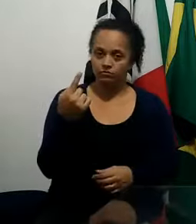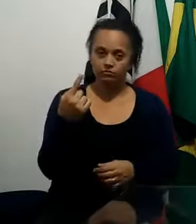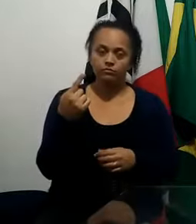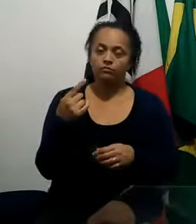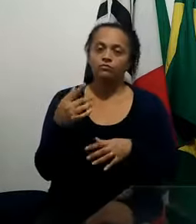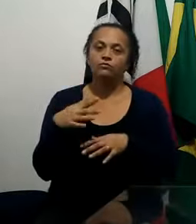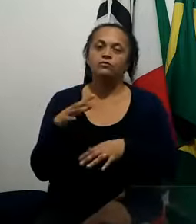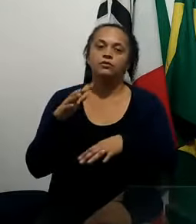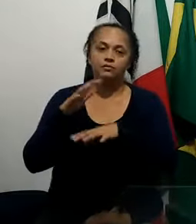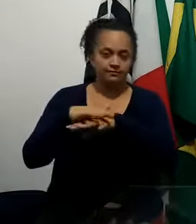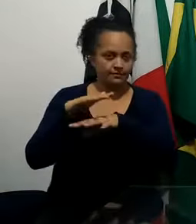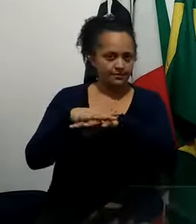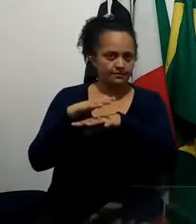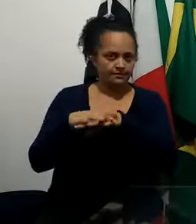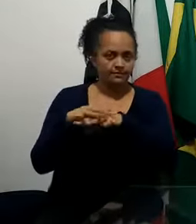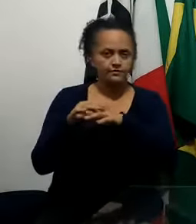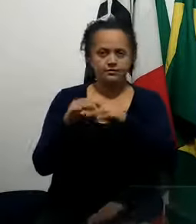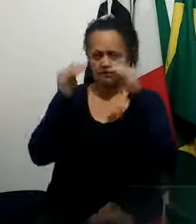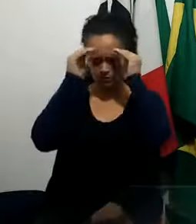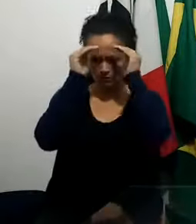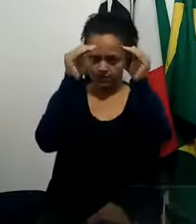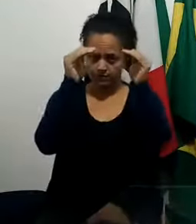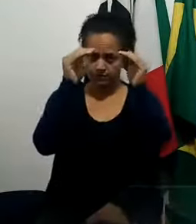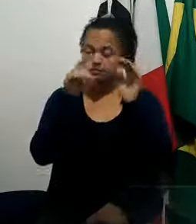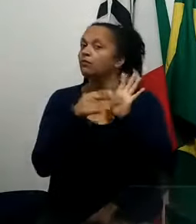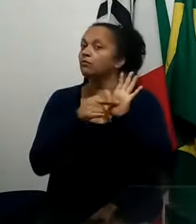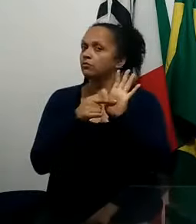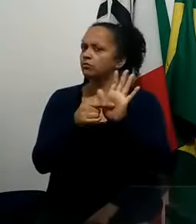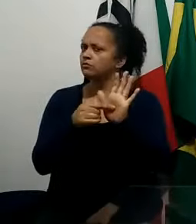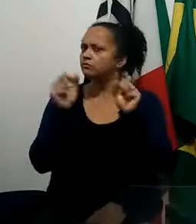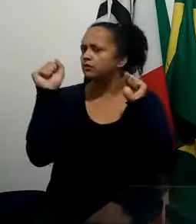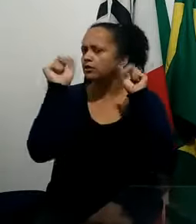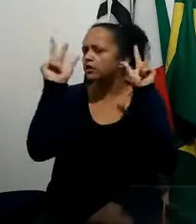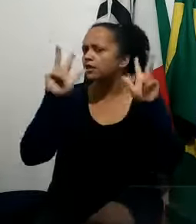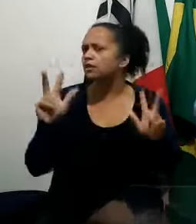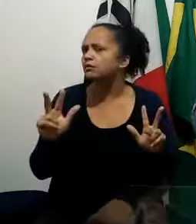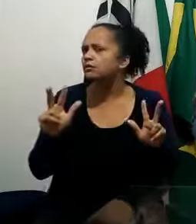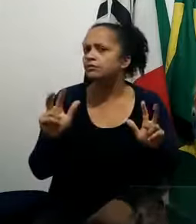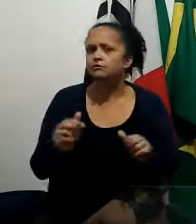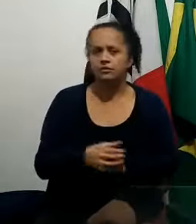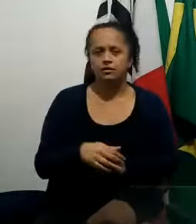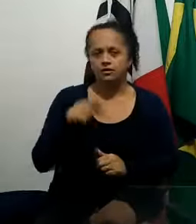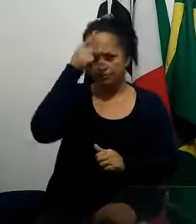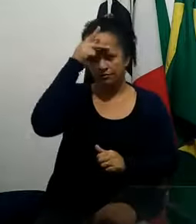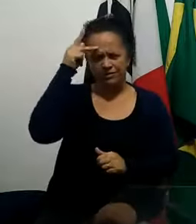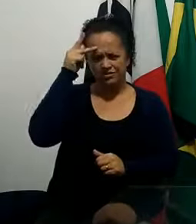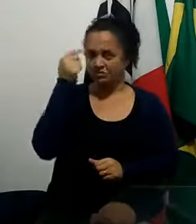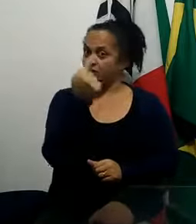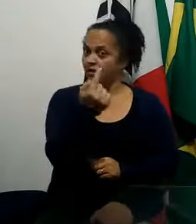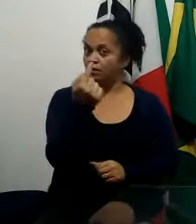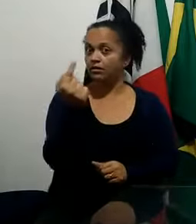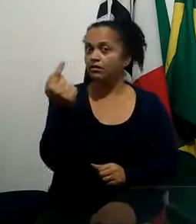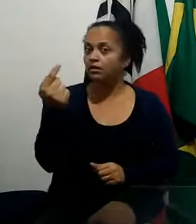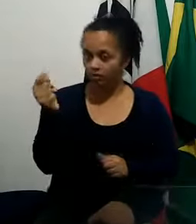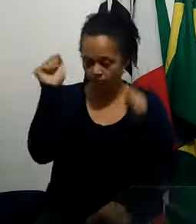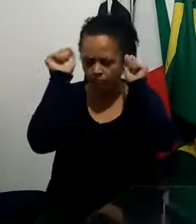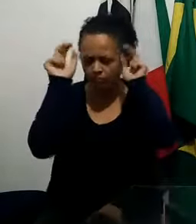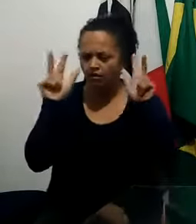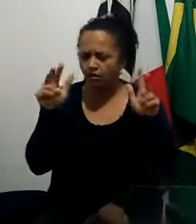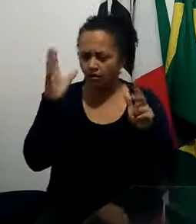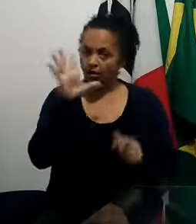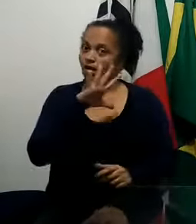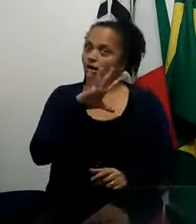do Espírito Santo é alertar o corpo de Cristo, é alertar cada cristão que ama Cristo,